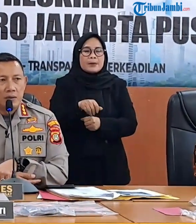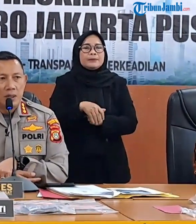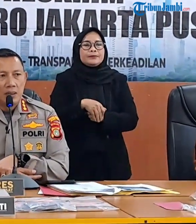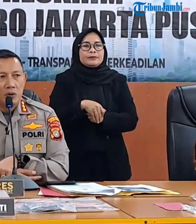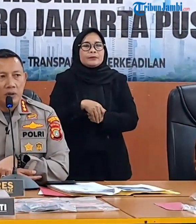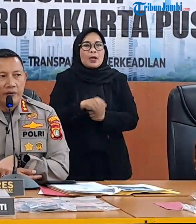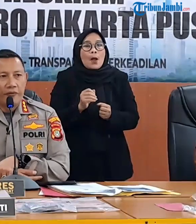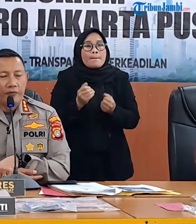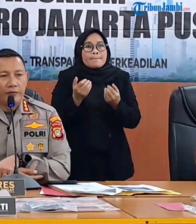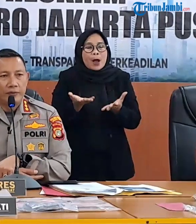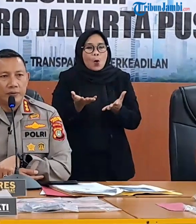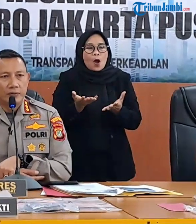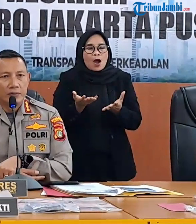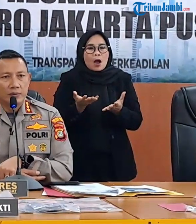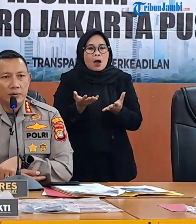bahwa motif